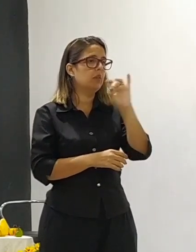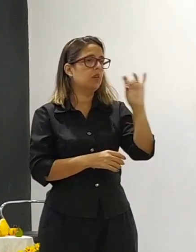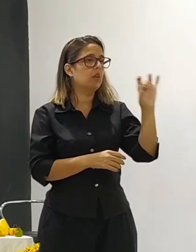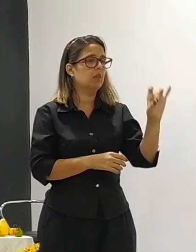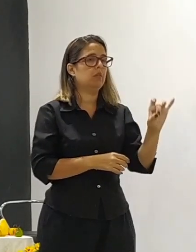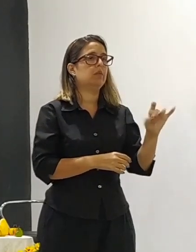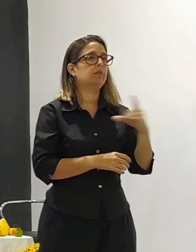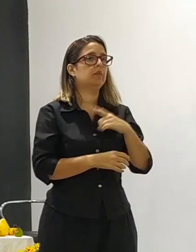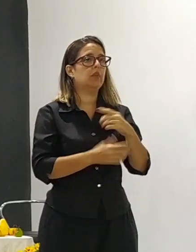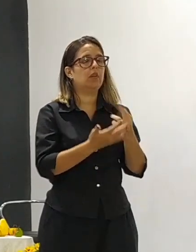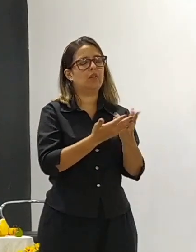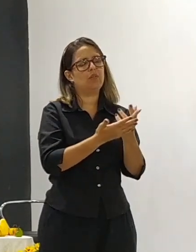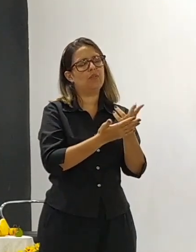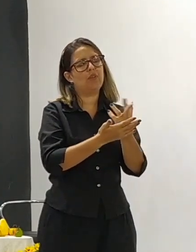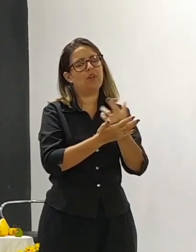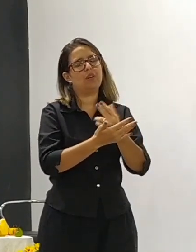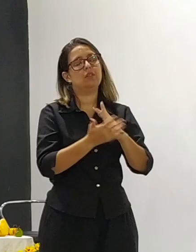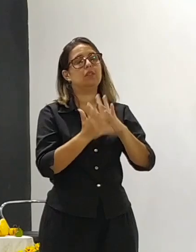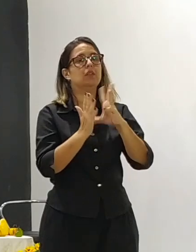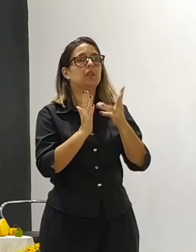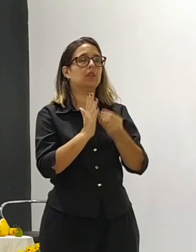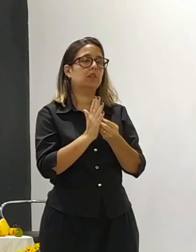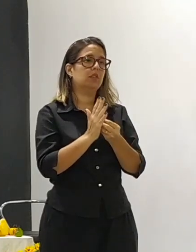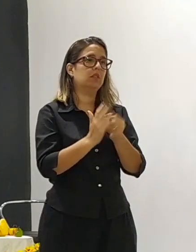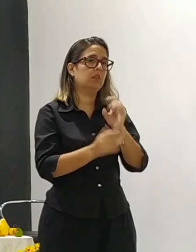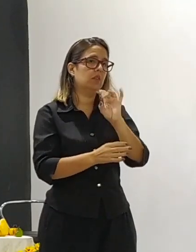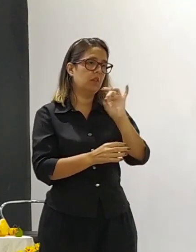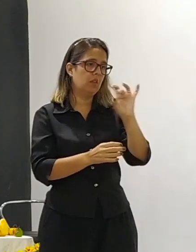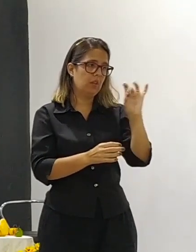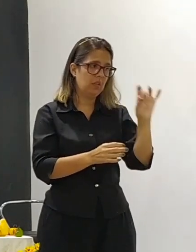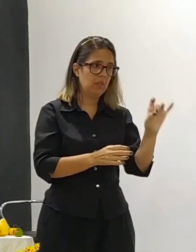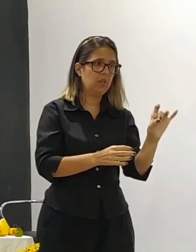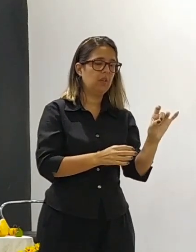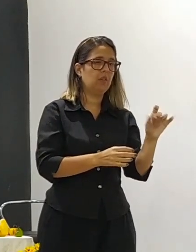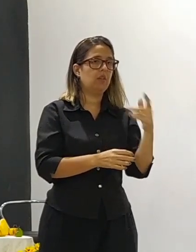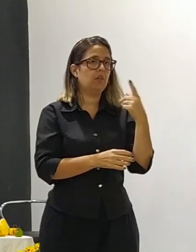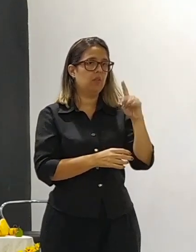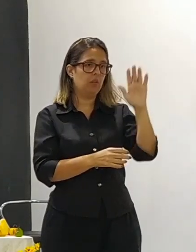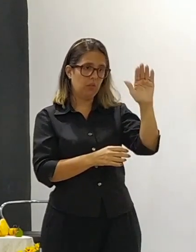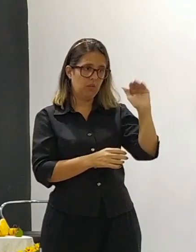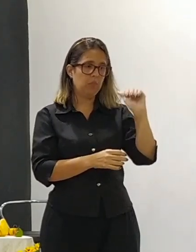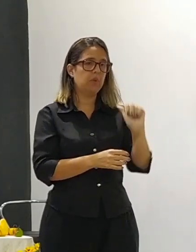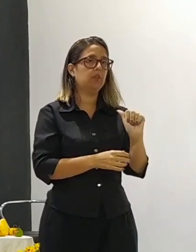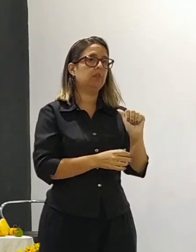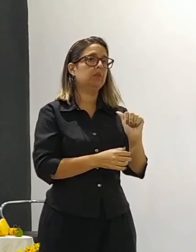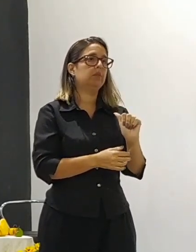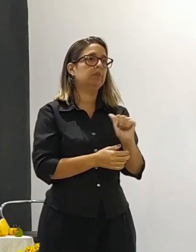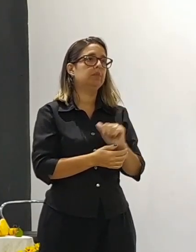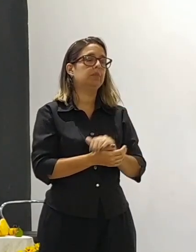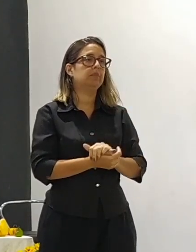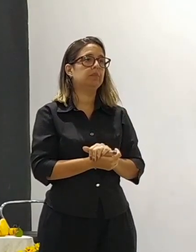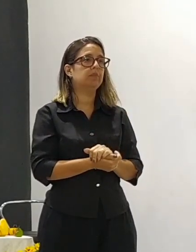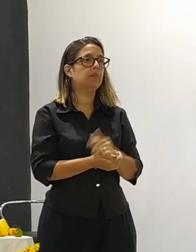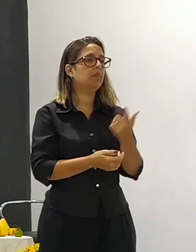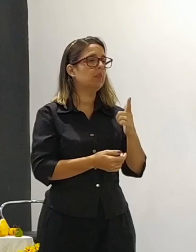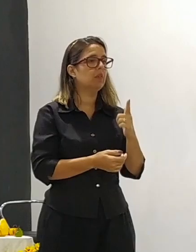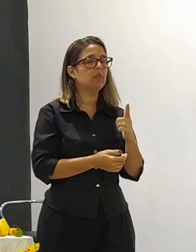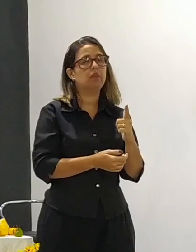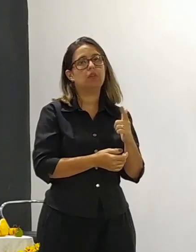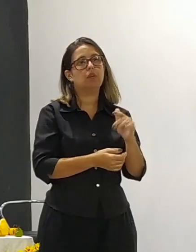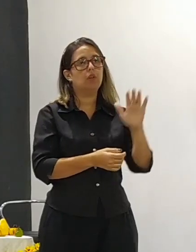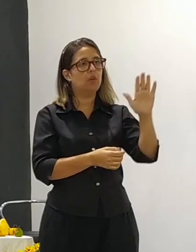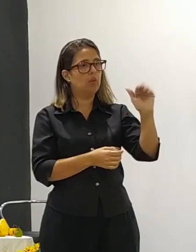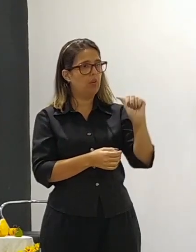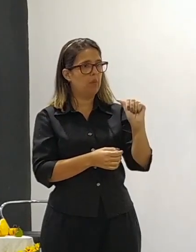existem muitas igrejas. E cada igreja tem o seu chamado. E não tem um chamado e